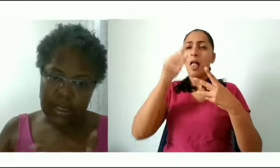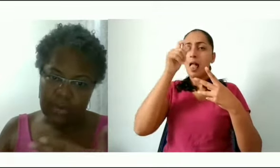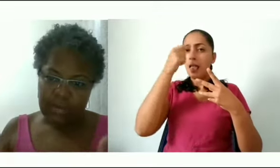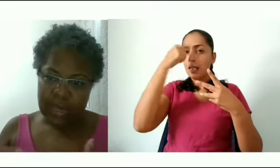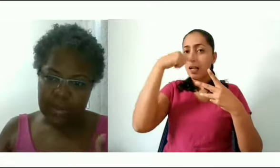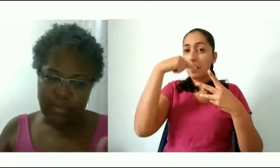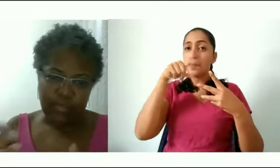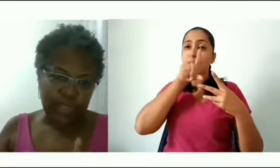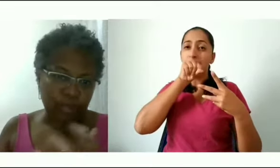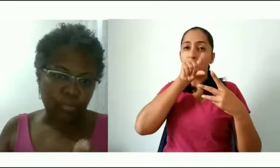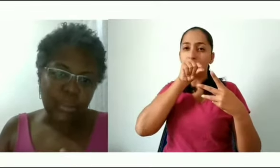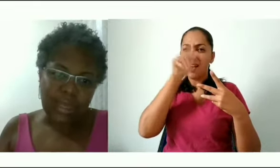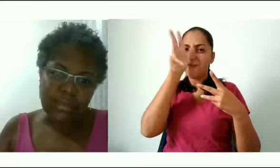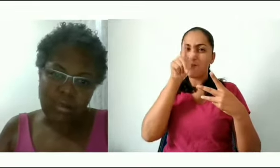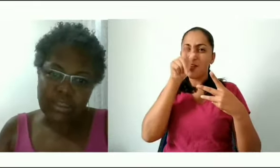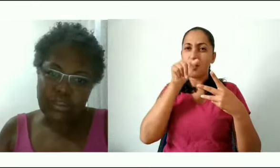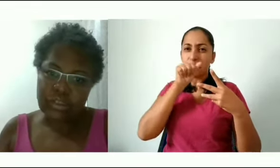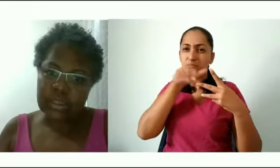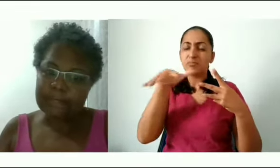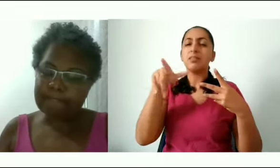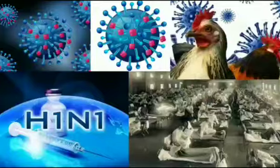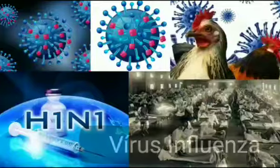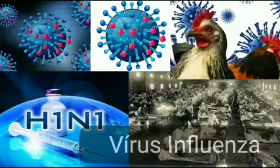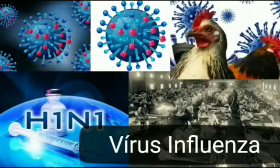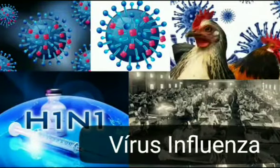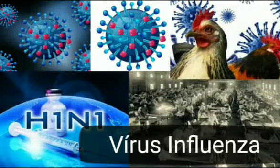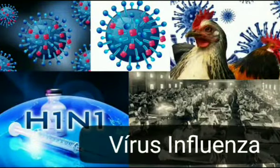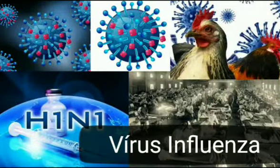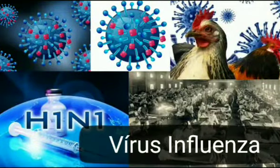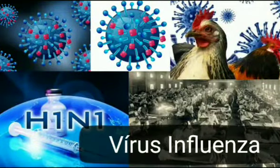diferenciações, Ela vai tendo mutações,